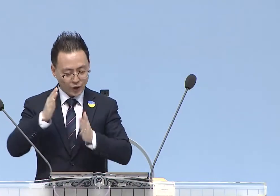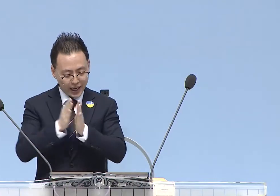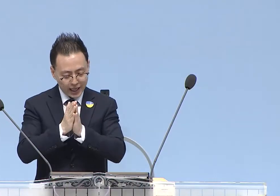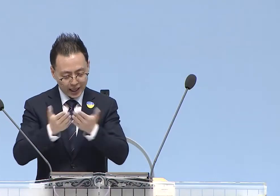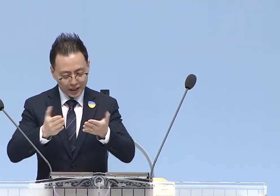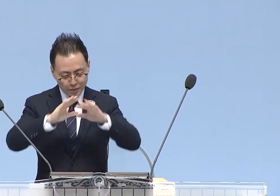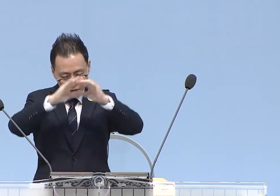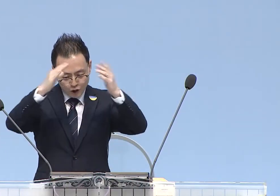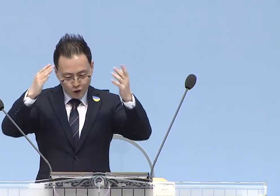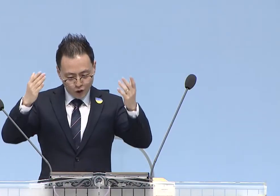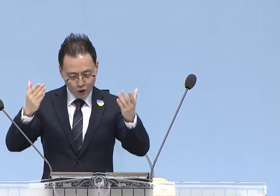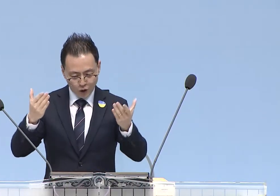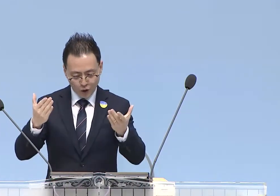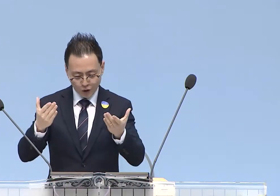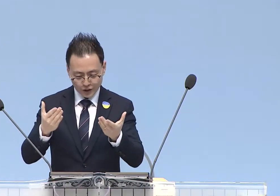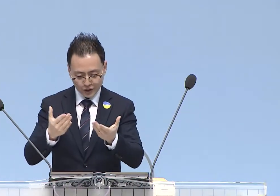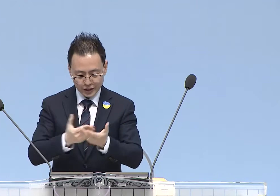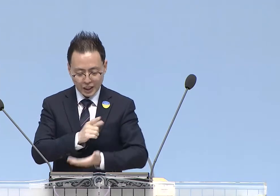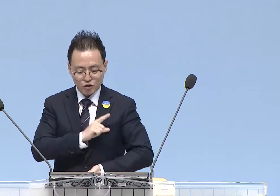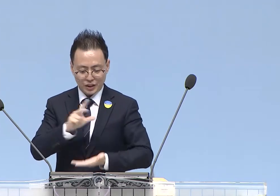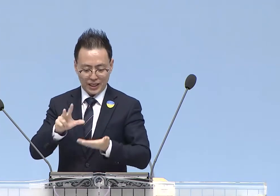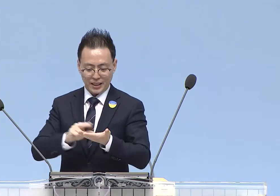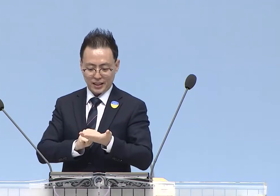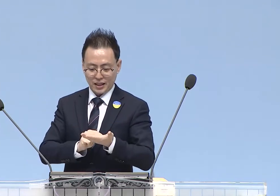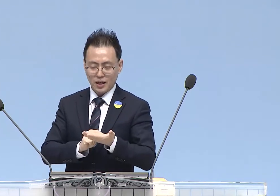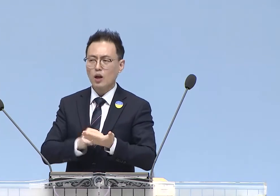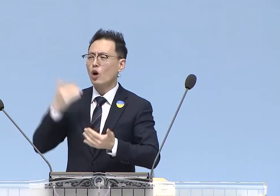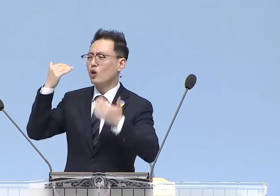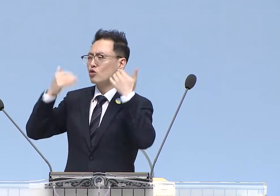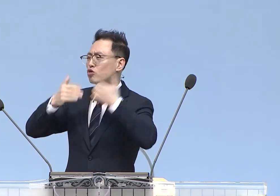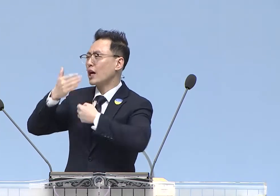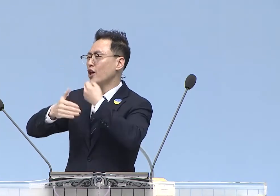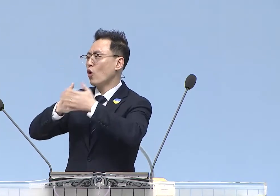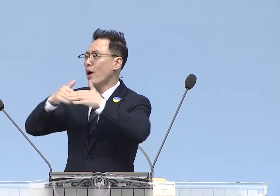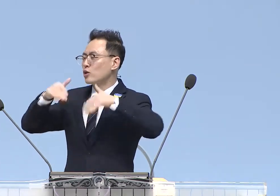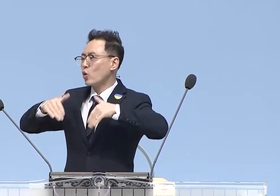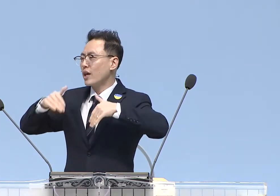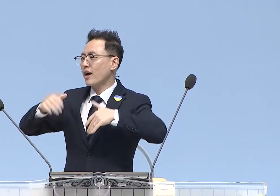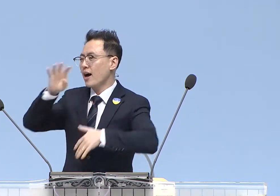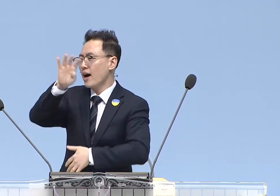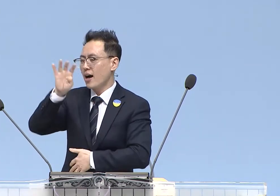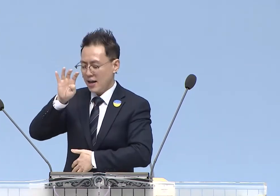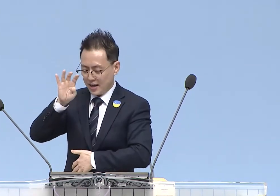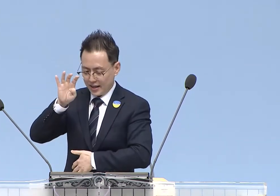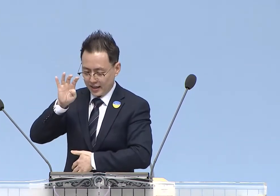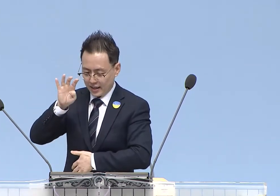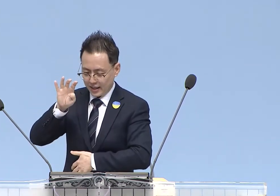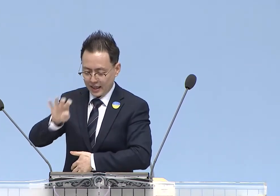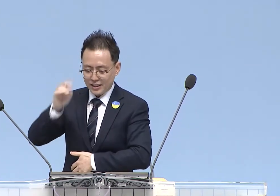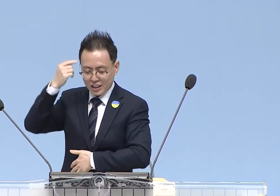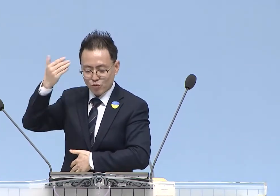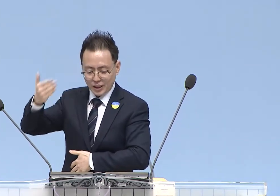이사야서의 전체 주제인 누가 여호와의 종인가? 라는 질문에